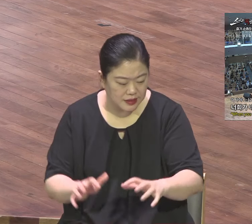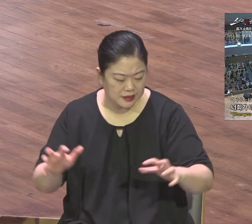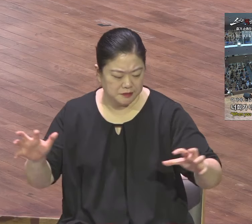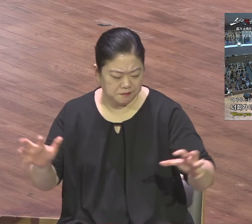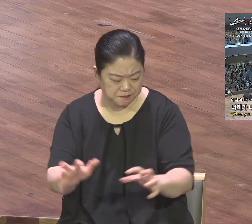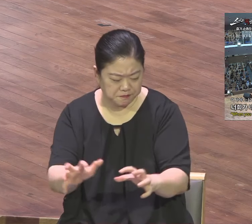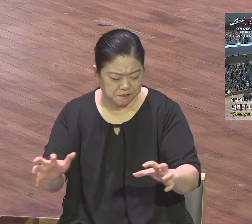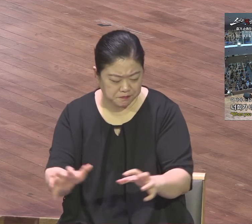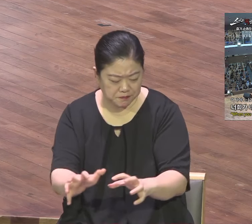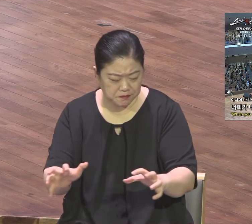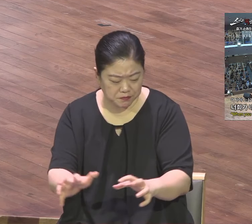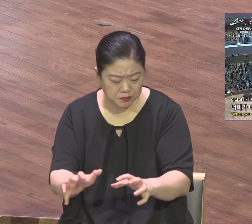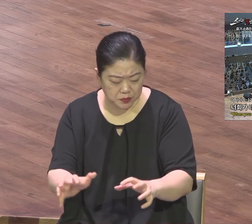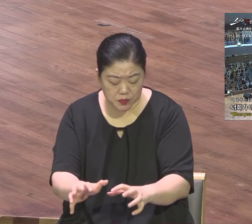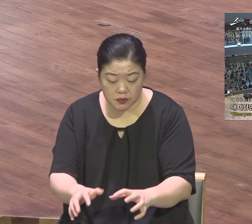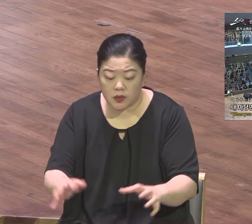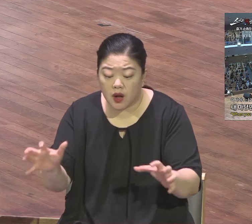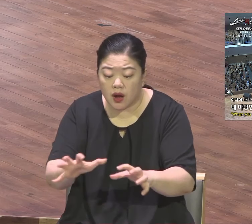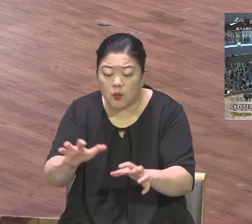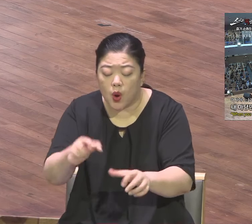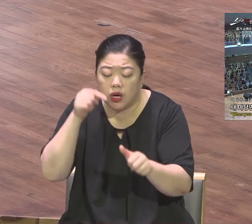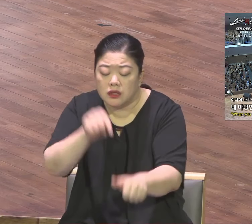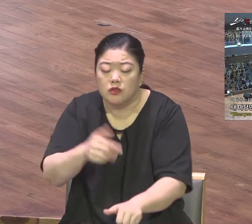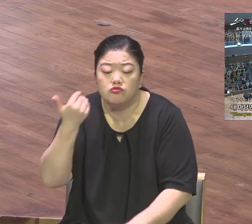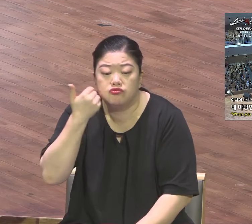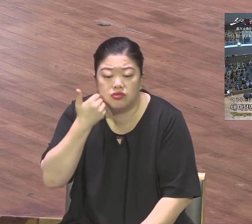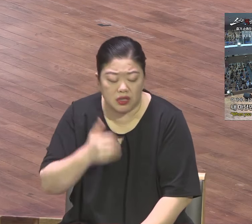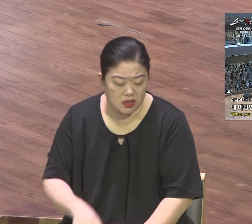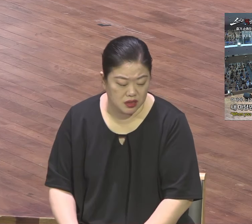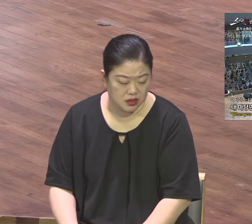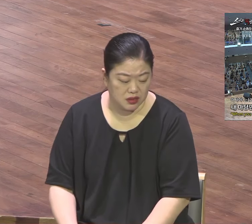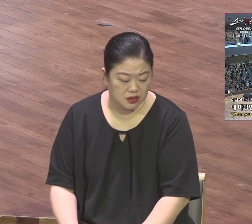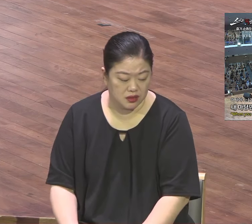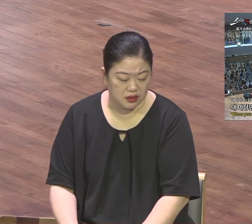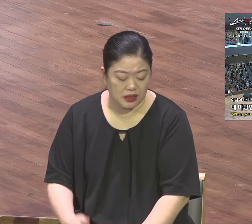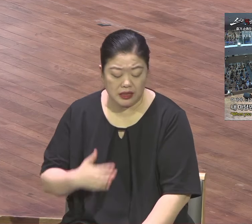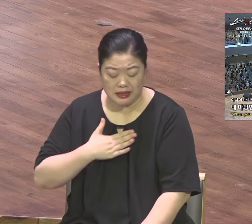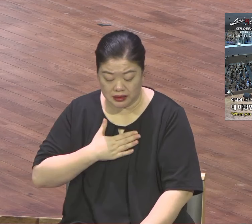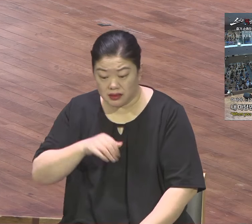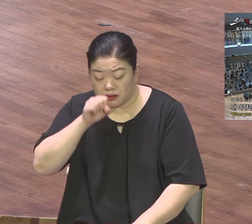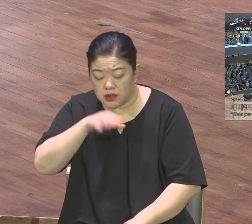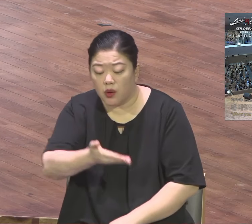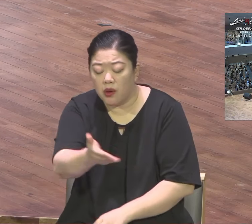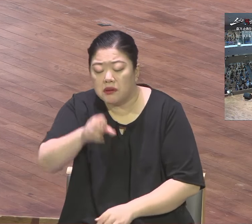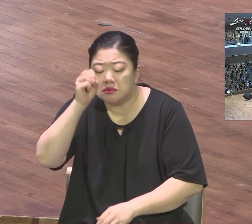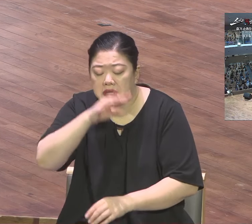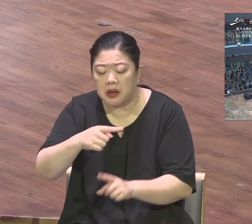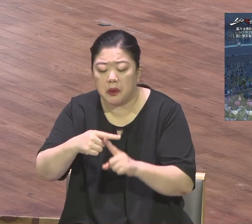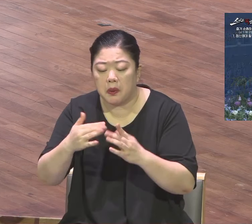이것을 누가 너희에게 요구하였느냐? 내 마당만 밟을 뿐이니라.